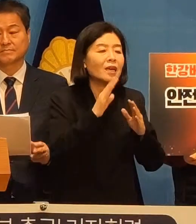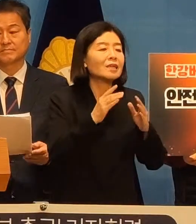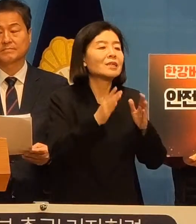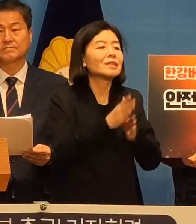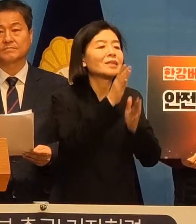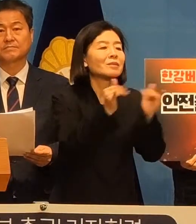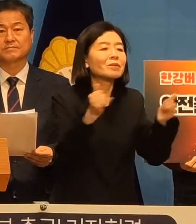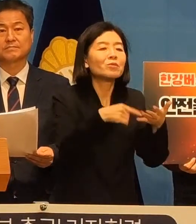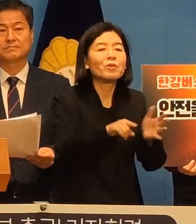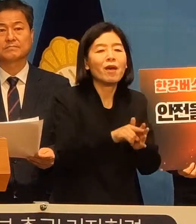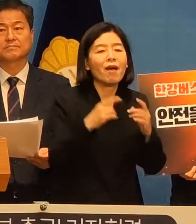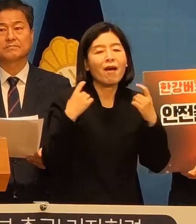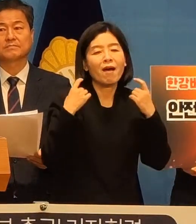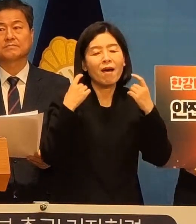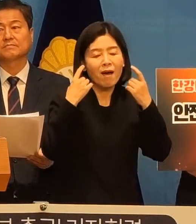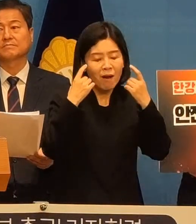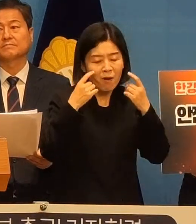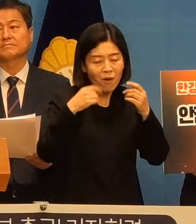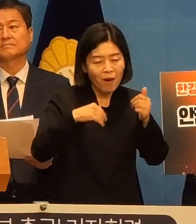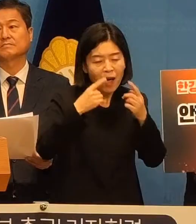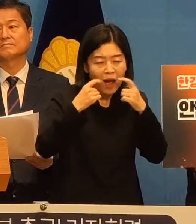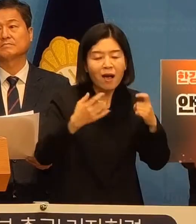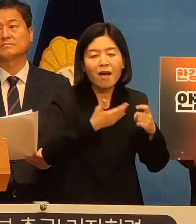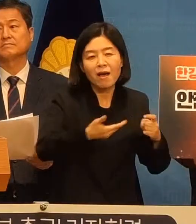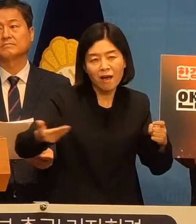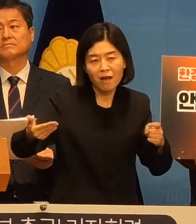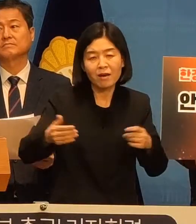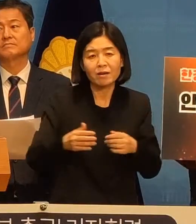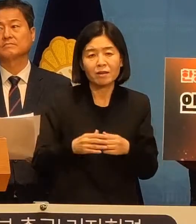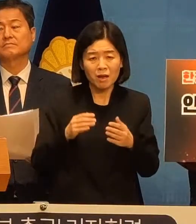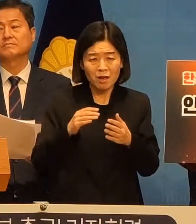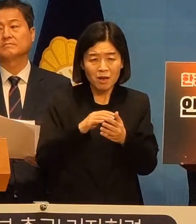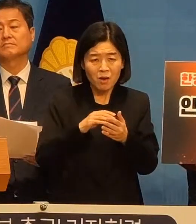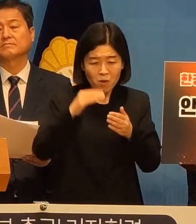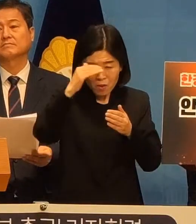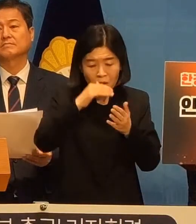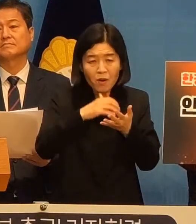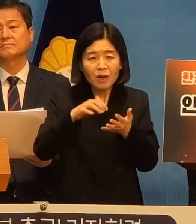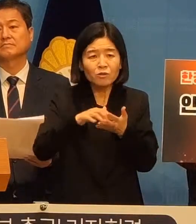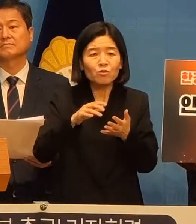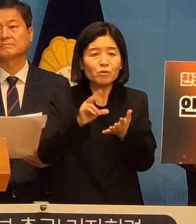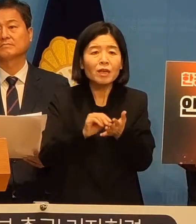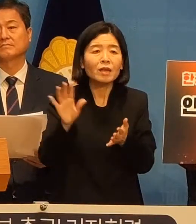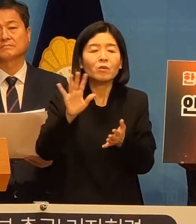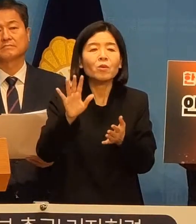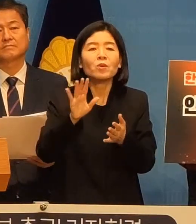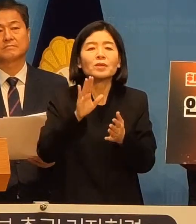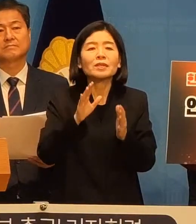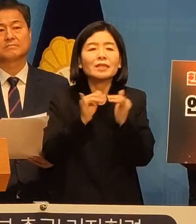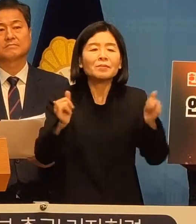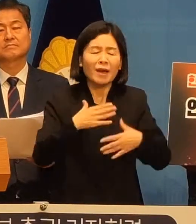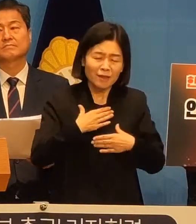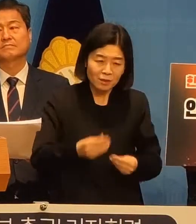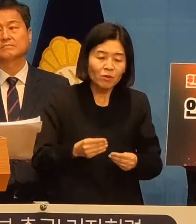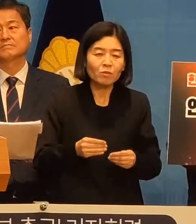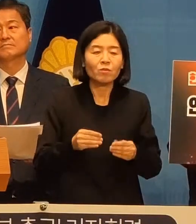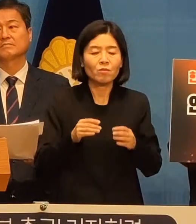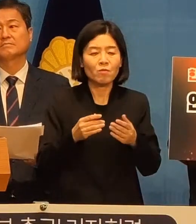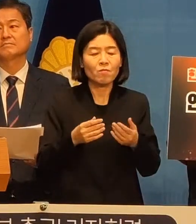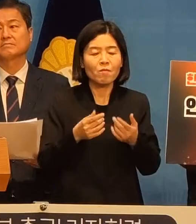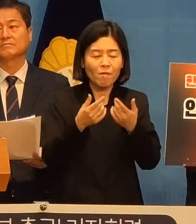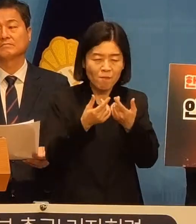그래서 관광객 수가 아니라 시민이 얼마나 안전하고 평등하게 한강을 누릴 수 있는지가 기준이 돼야 합니다. 이를